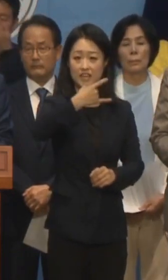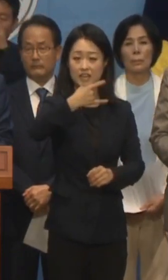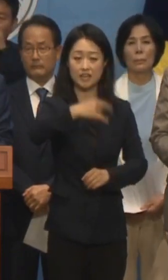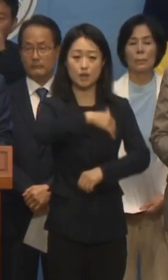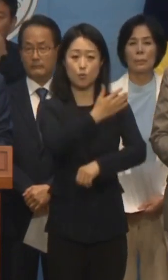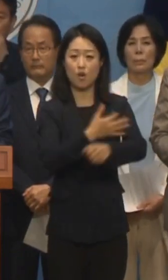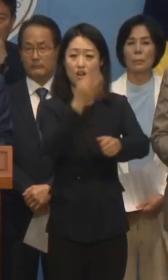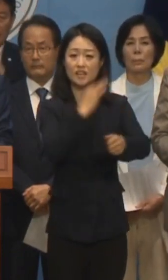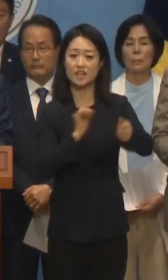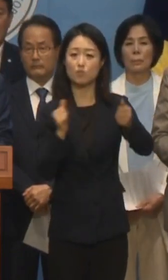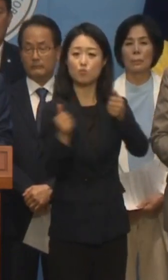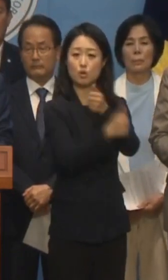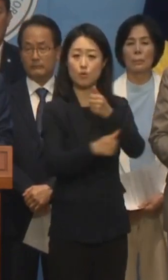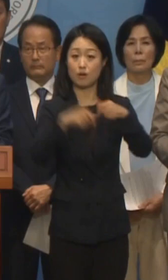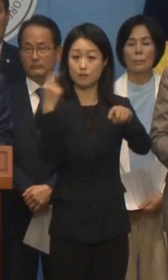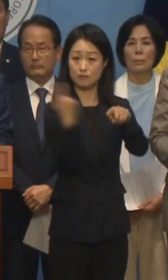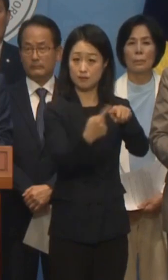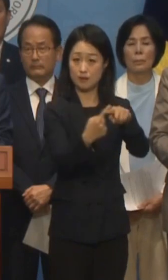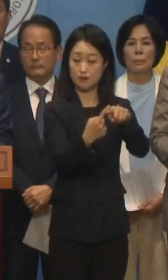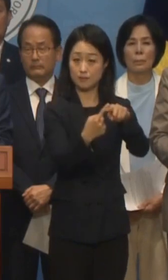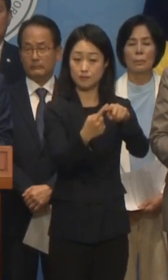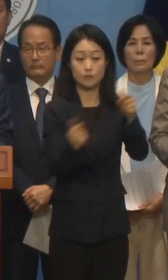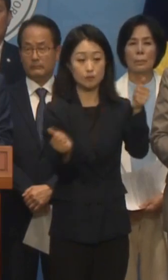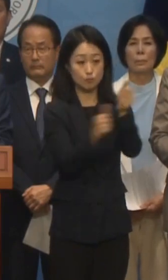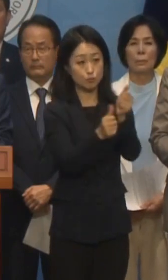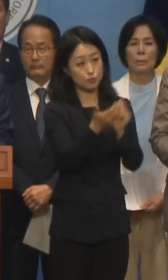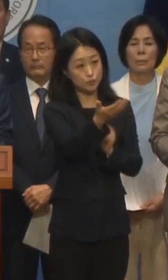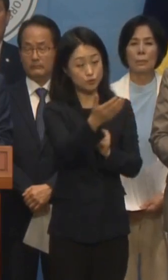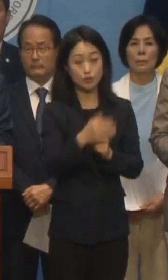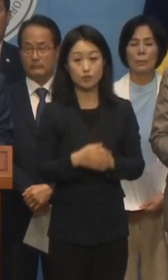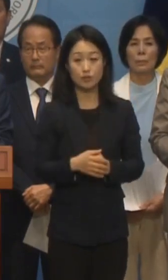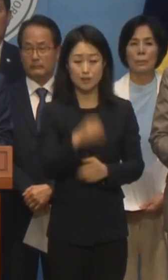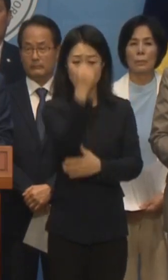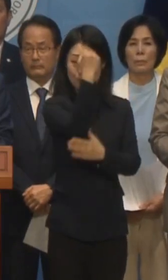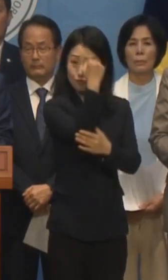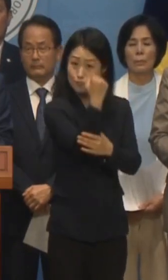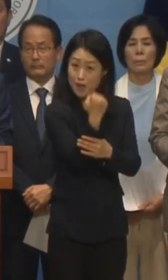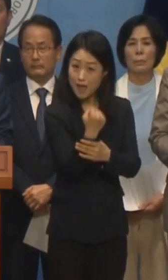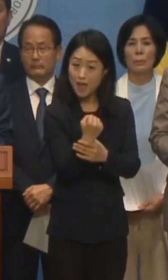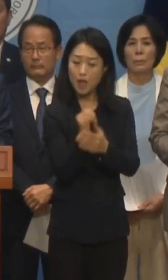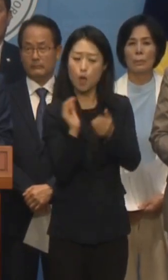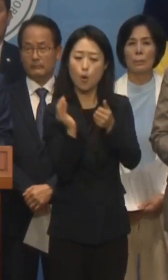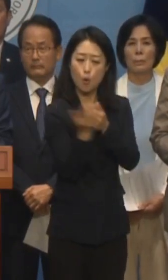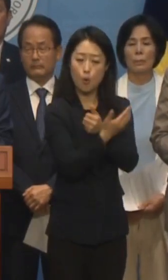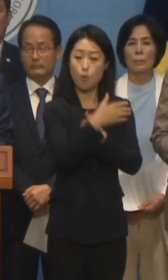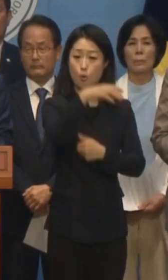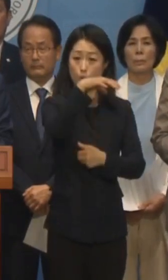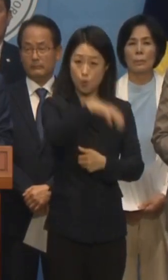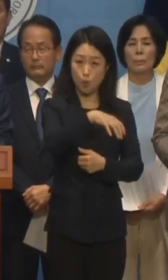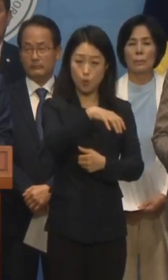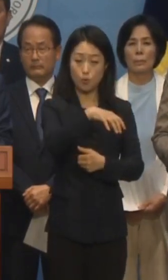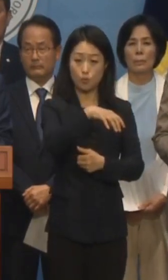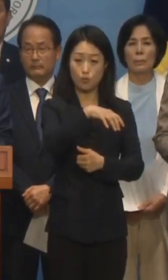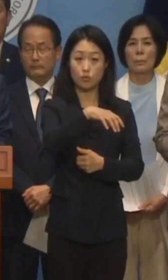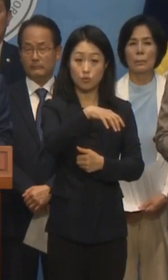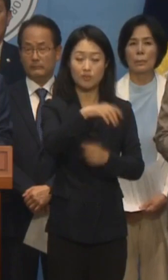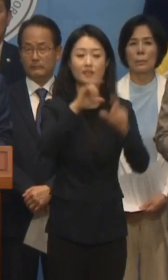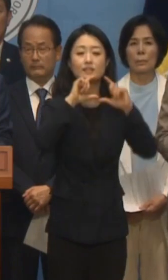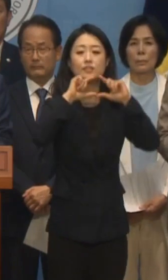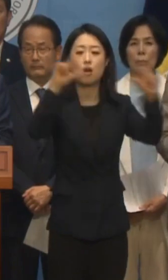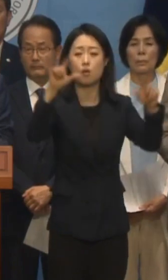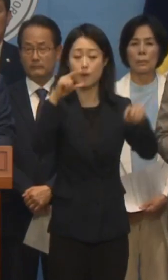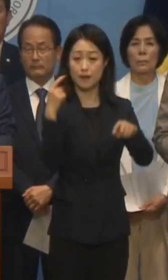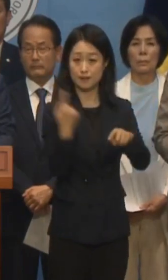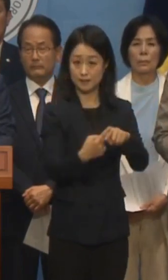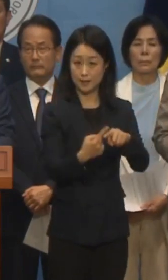권익위원회로 전락했습니다. 정승윤 부위원장은 권익위가 부패 옹호기관임을 직접 선언한